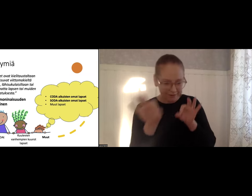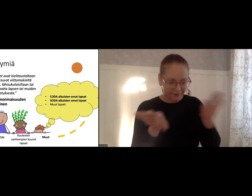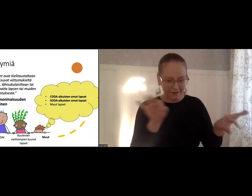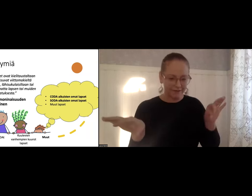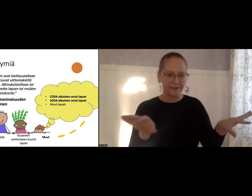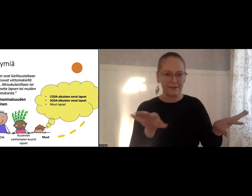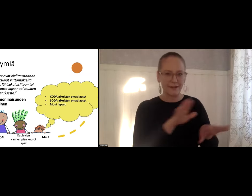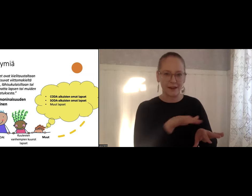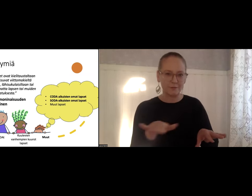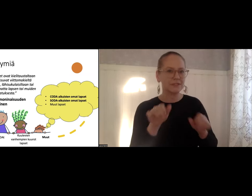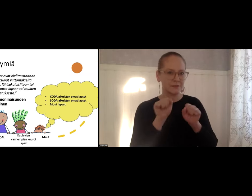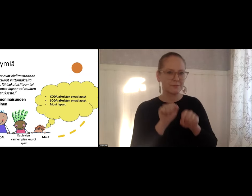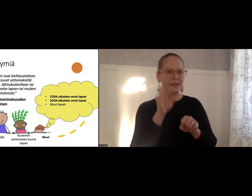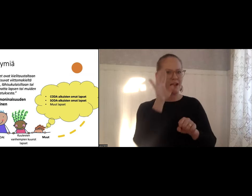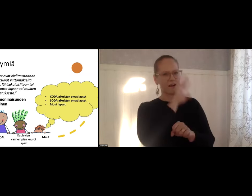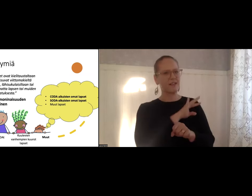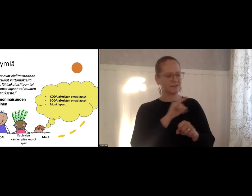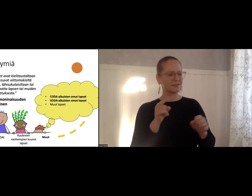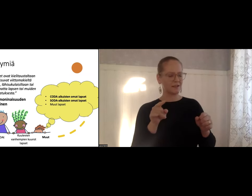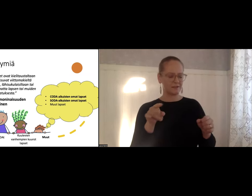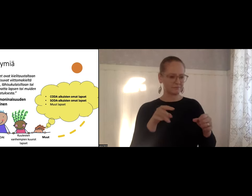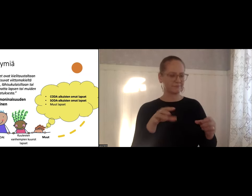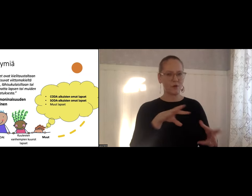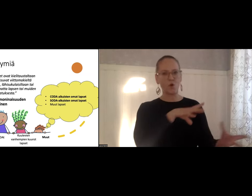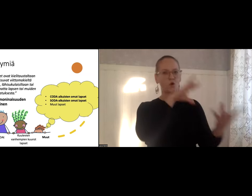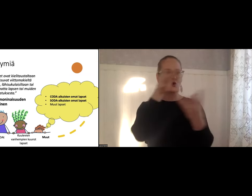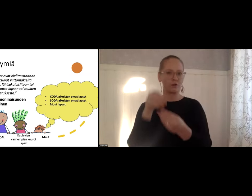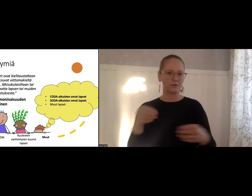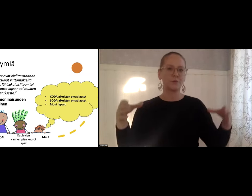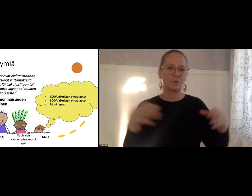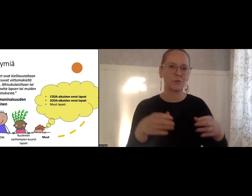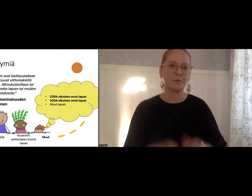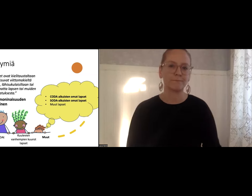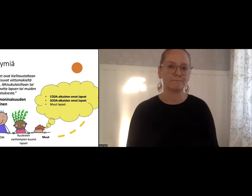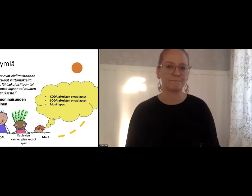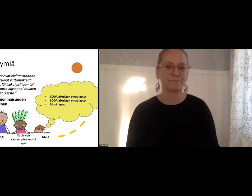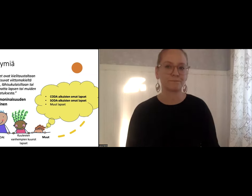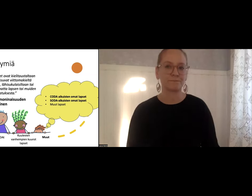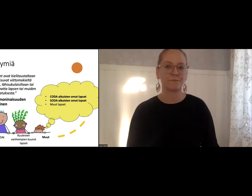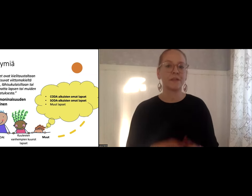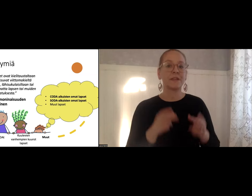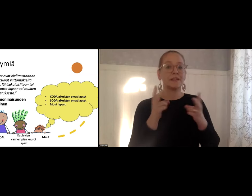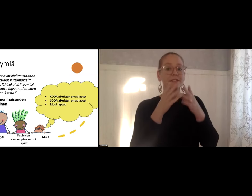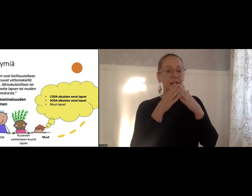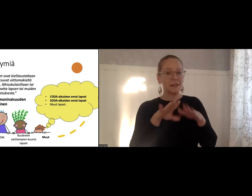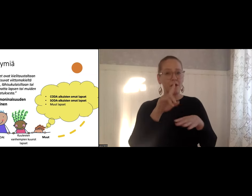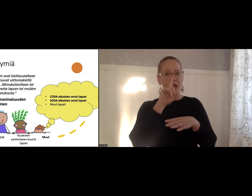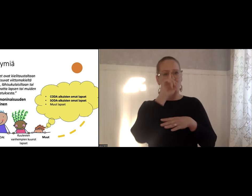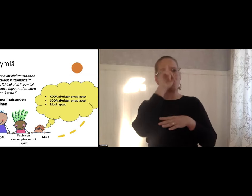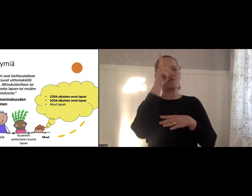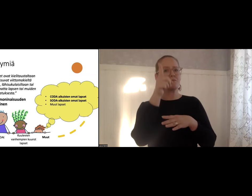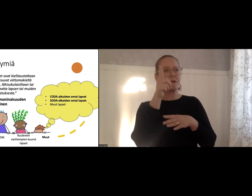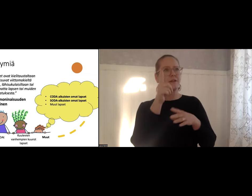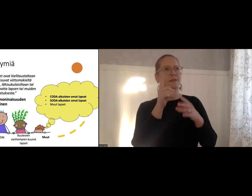ajatella luokkarajojen mukaan sitä, vaan meidän tulee katsoa aina koko ryhmää.